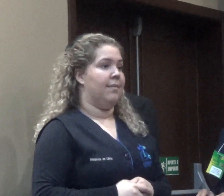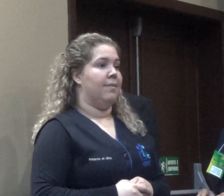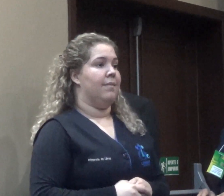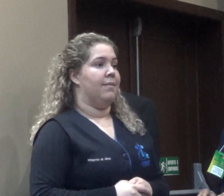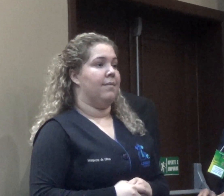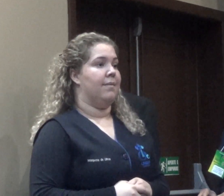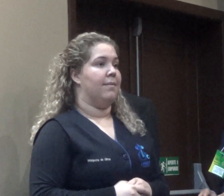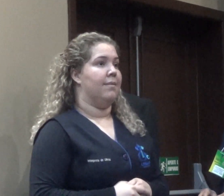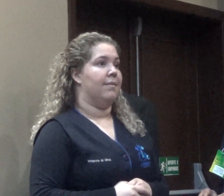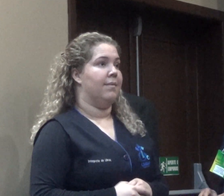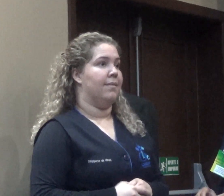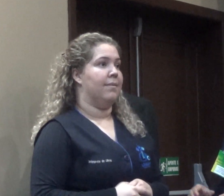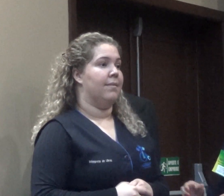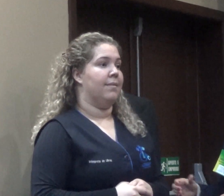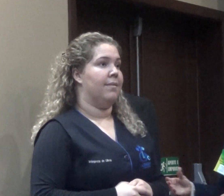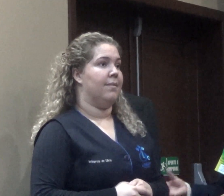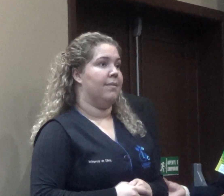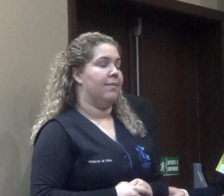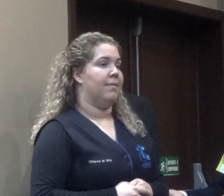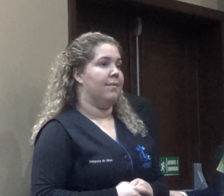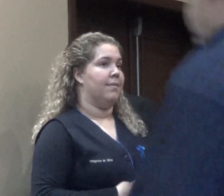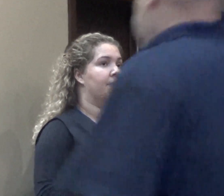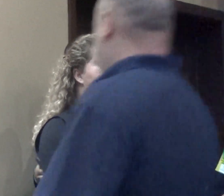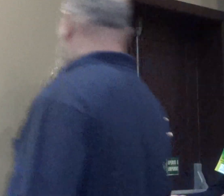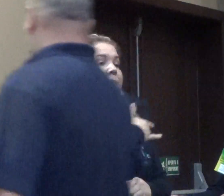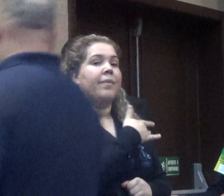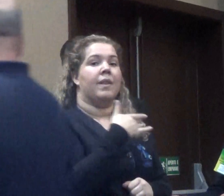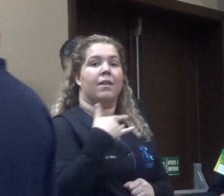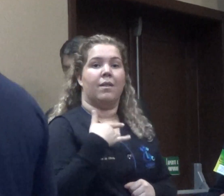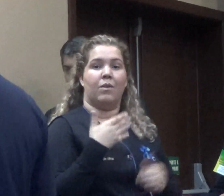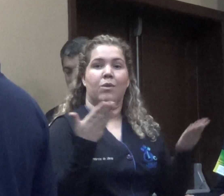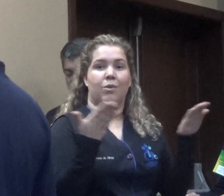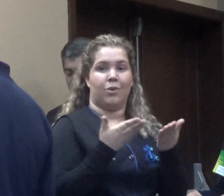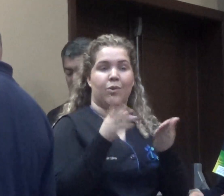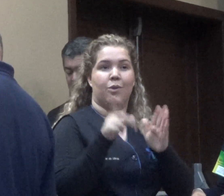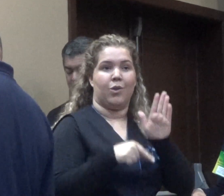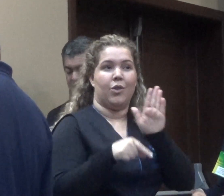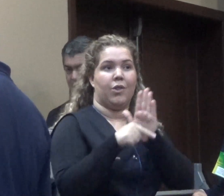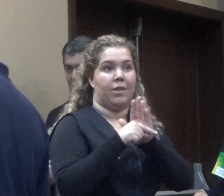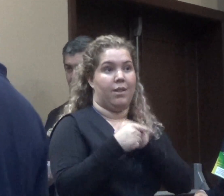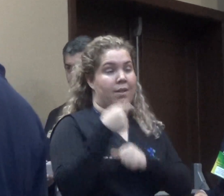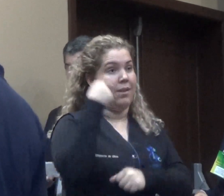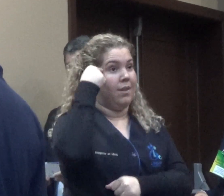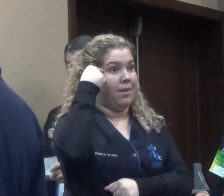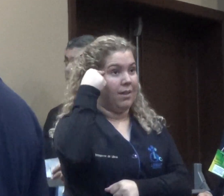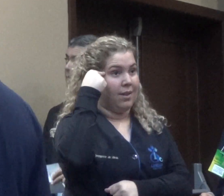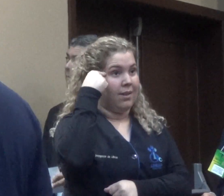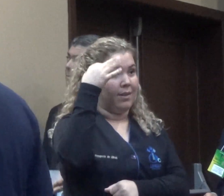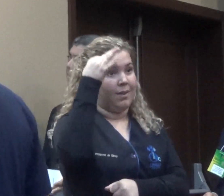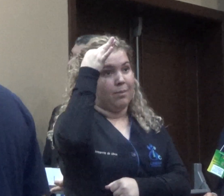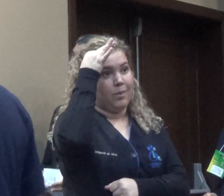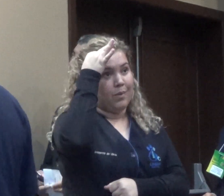Obrigado. Então, saúde é o completo bem-estar físico, mental, social e